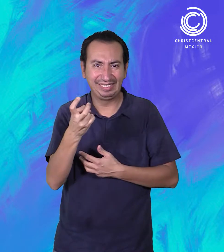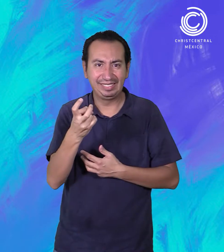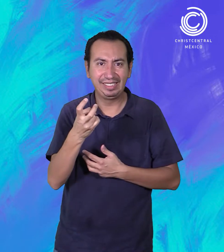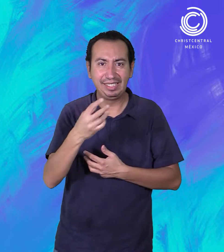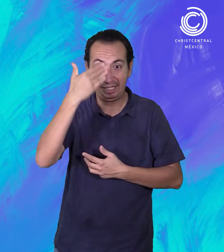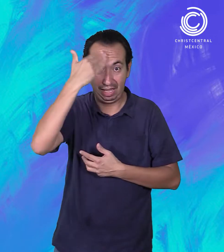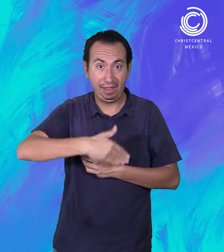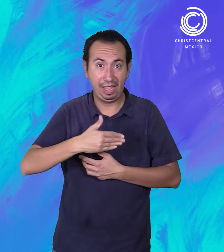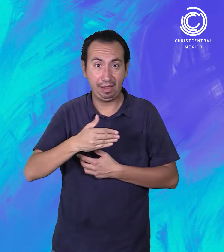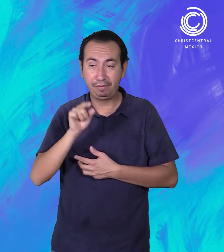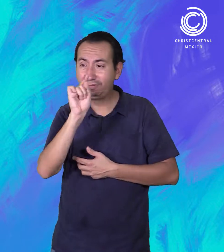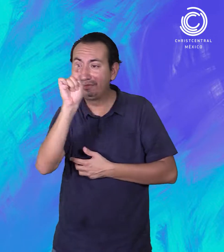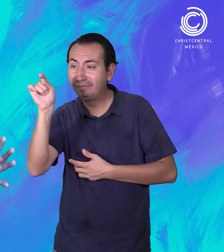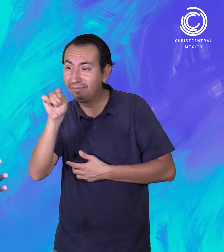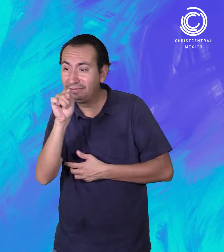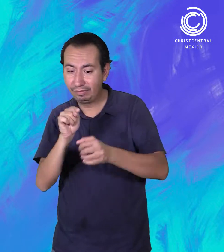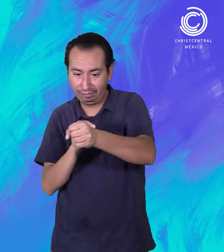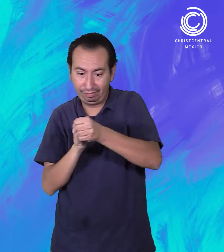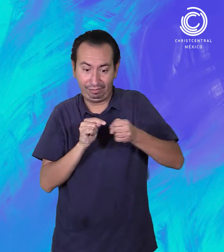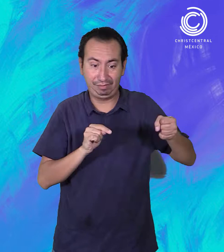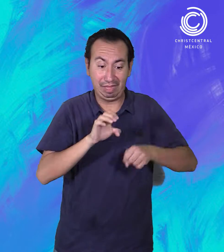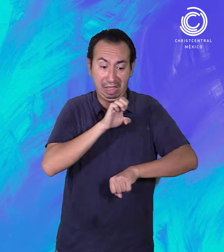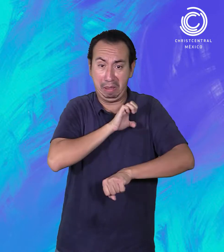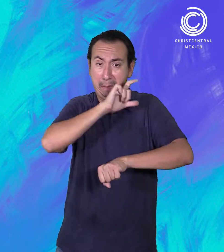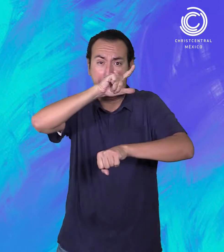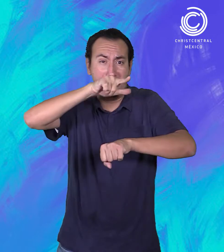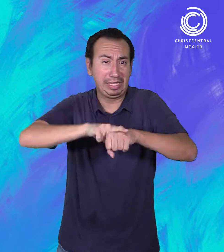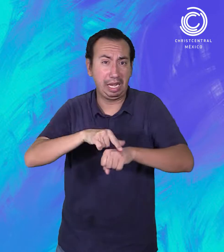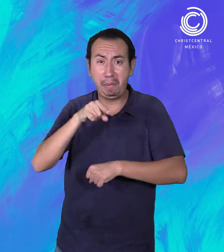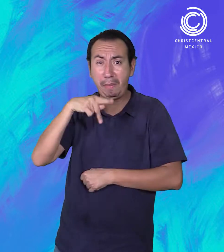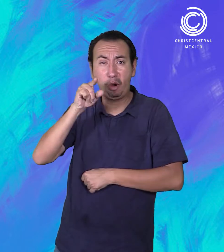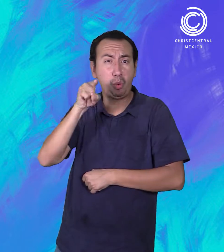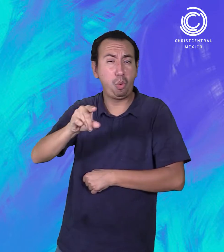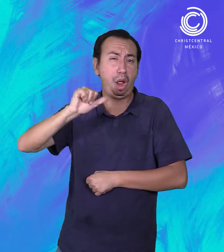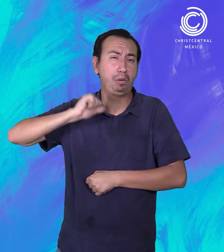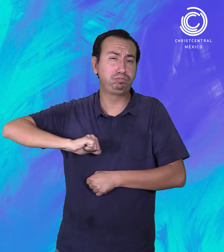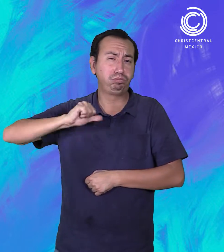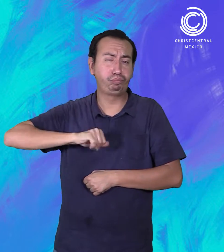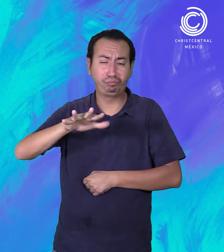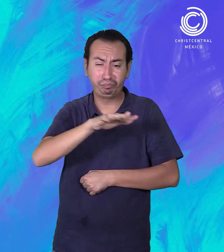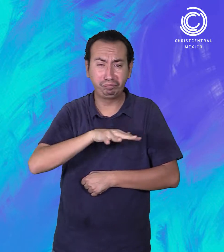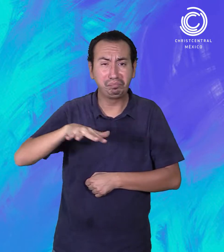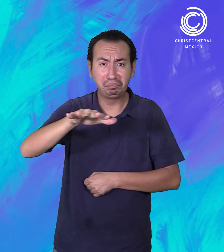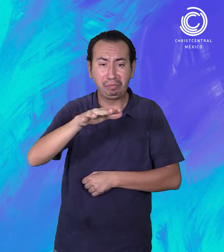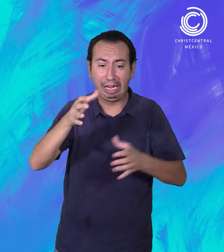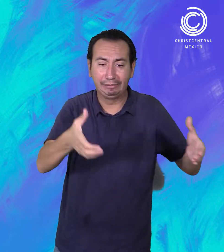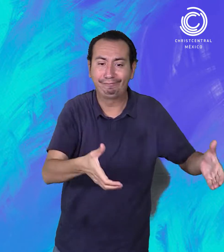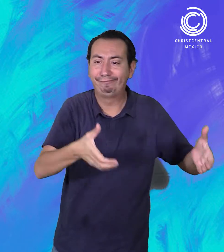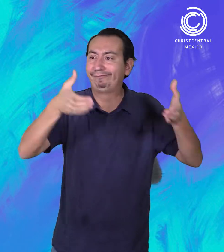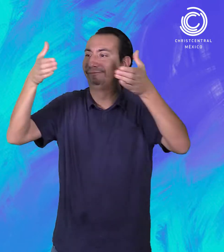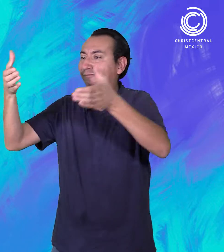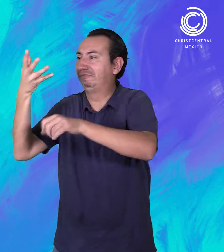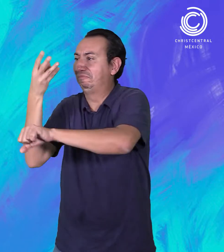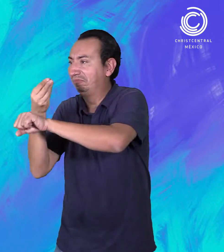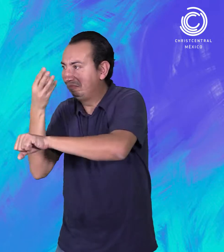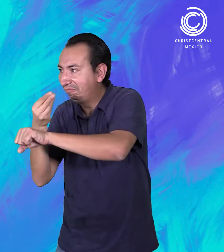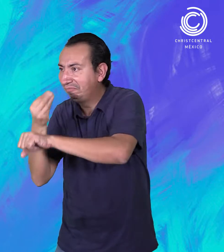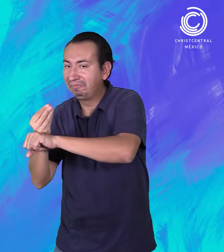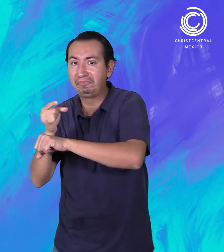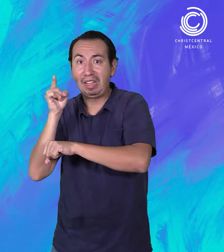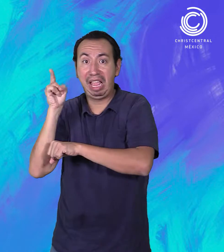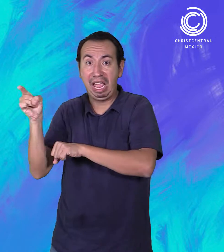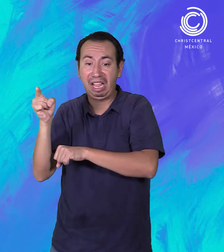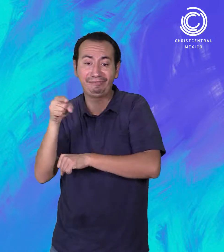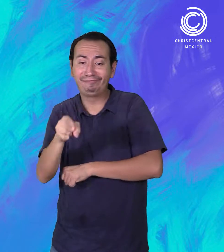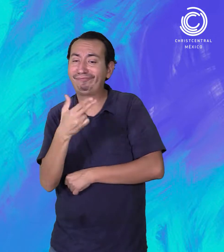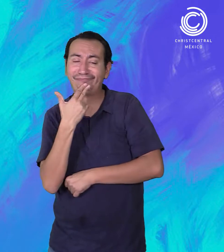Pero como es un horno muy especial para ustedes, pero ya es un horno pasado de moda, lo llevaron a reparar ya varias veces, pero les dijeron